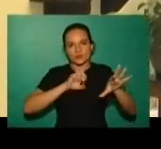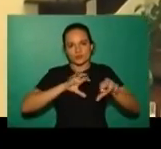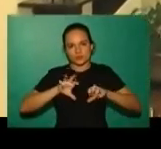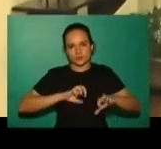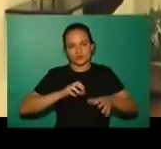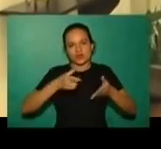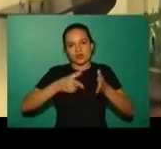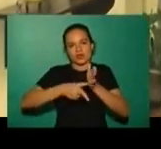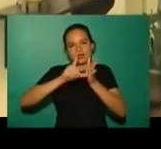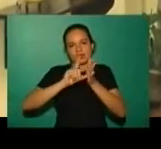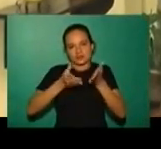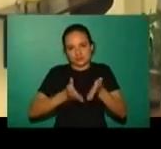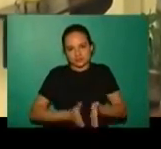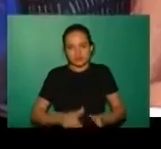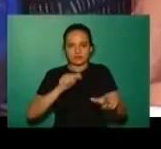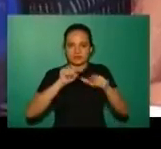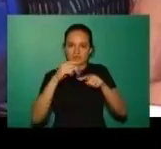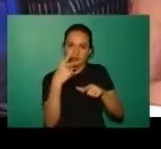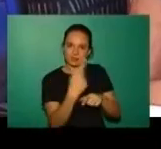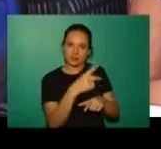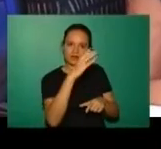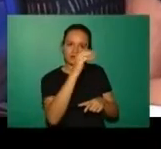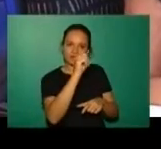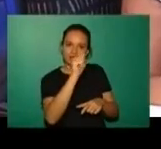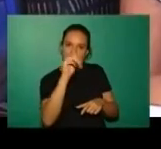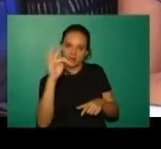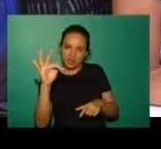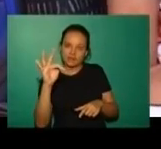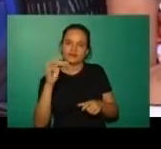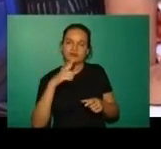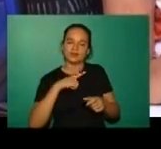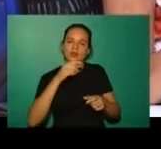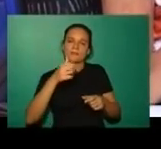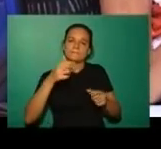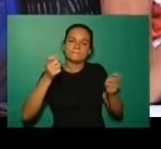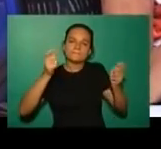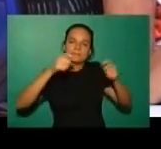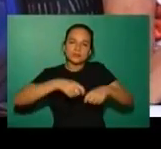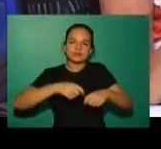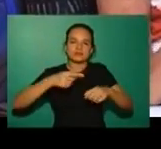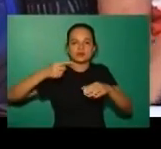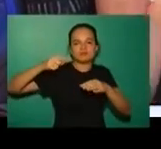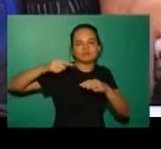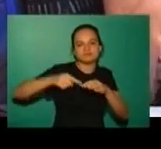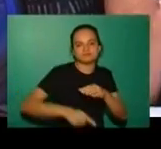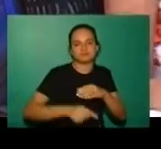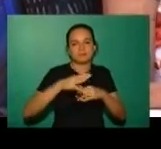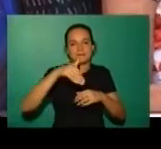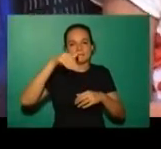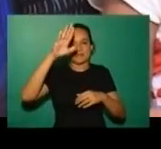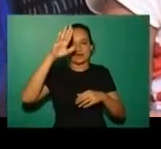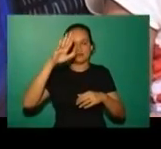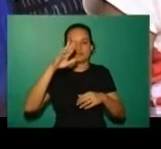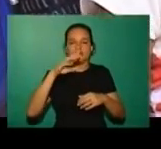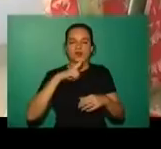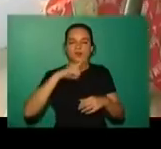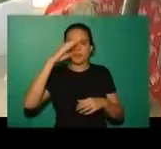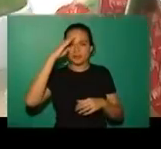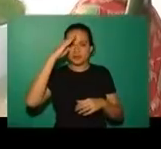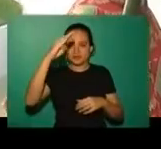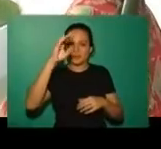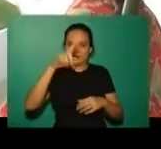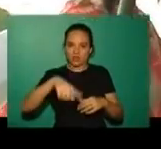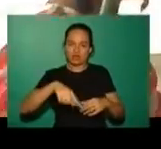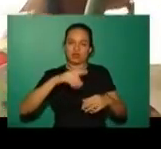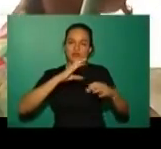do CAAF tem como objetivo promover ao máximo o potencial individual do aluno. O foco é o processo de interação,